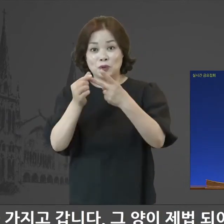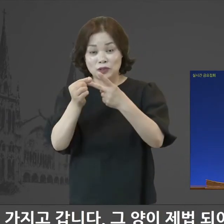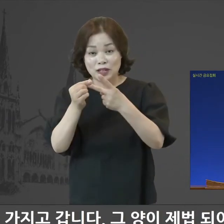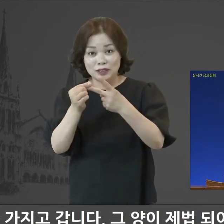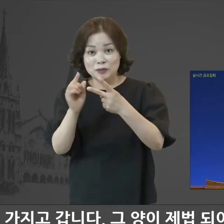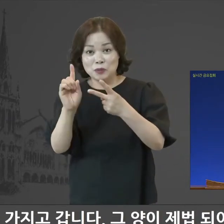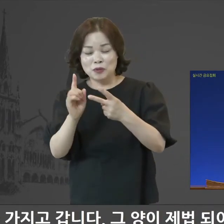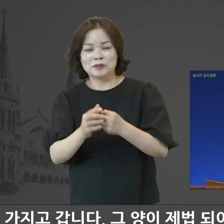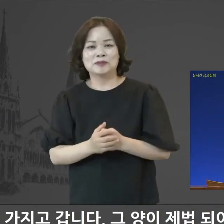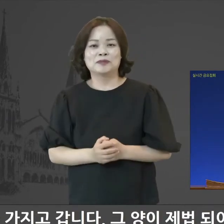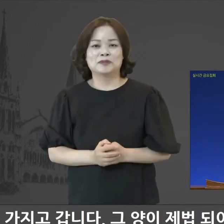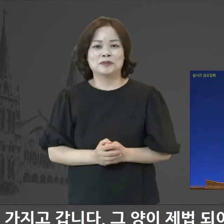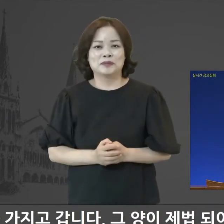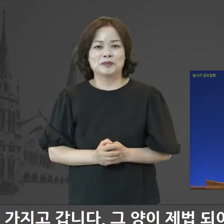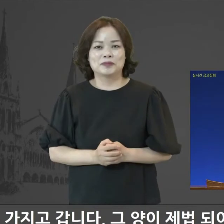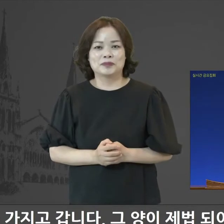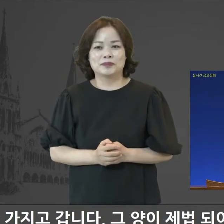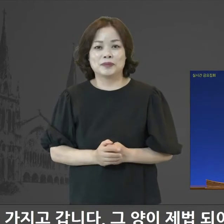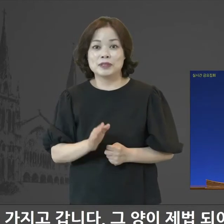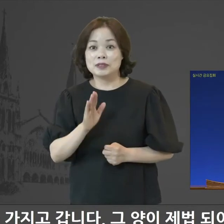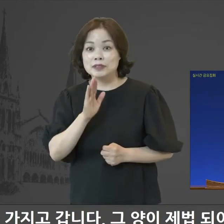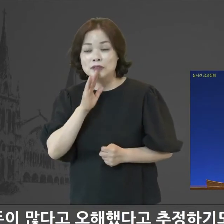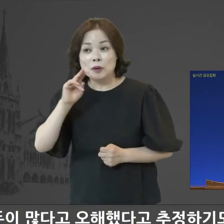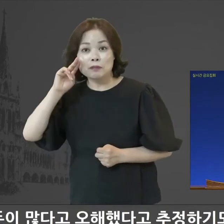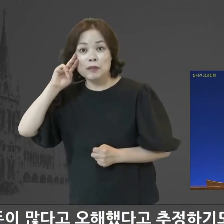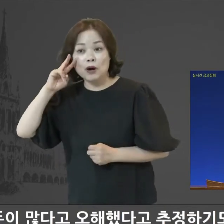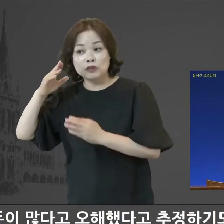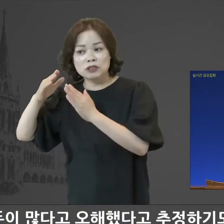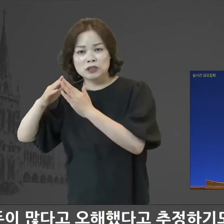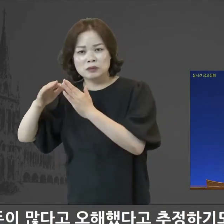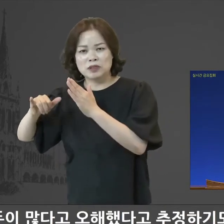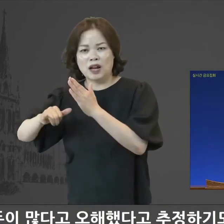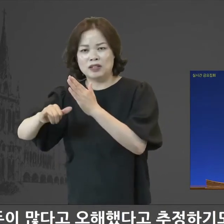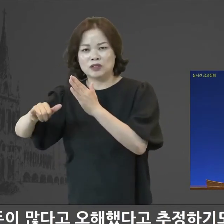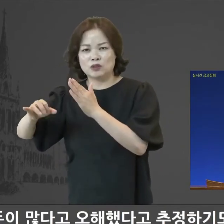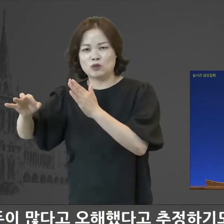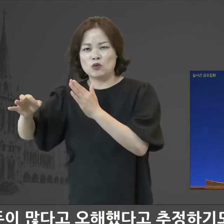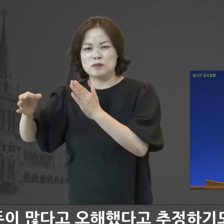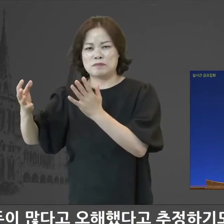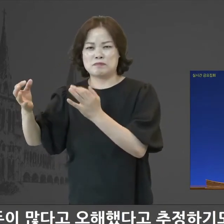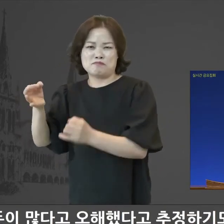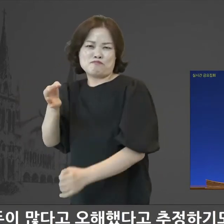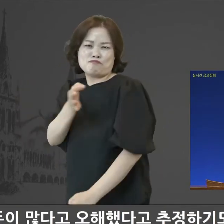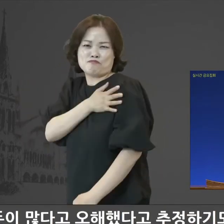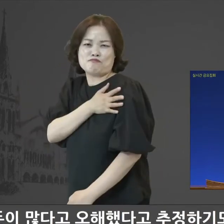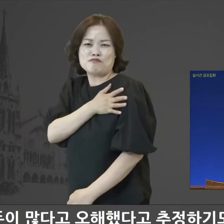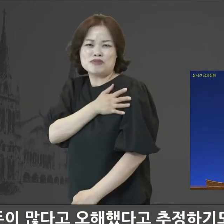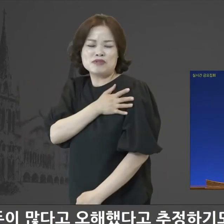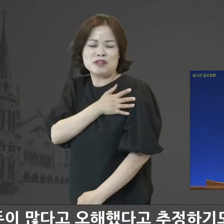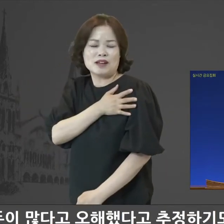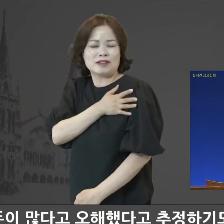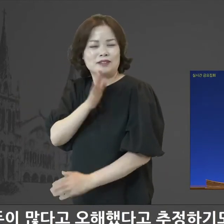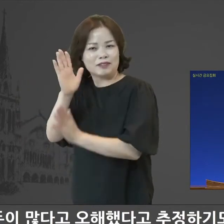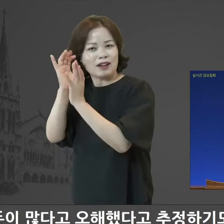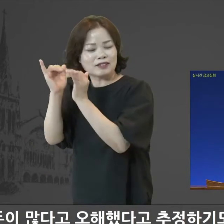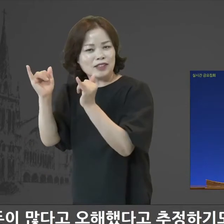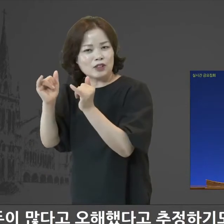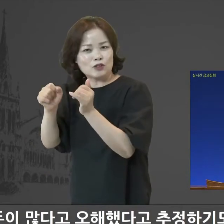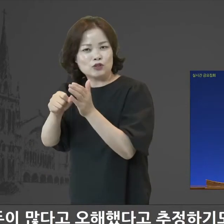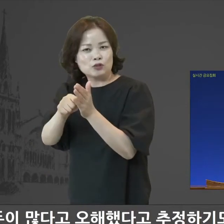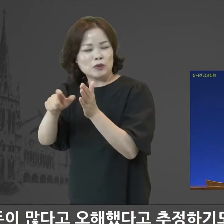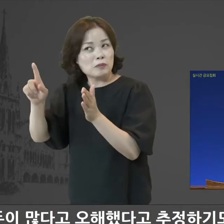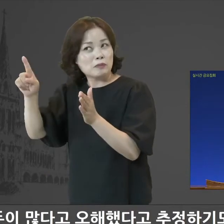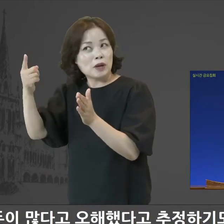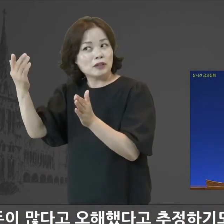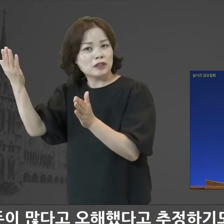다른 견해는 뭐냐면 실제로 바울 집안이 돈이 많았다, 이렇게 해석하는 학자도 있습니다. 이게 굉장히 유명한, 한